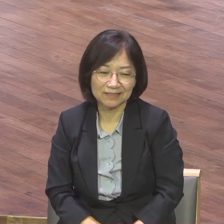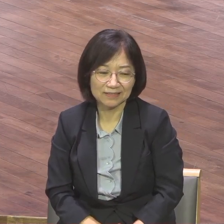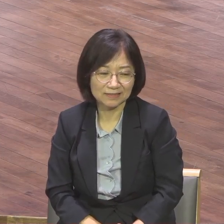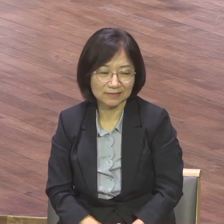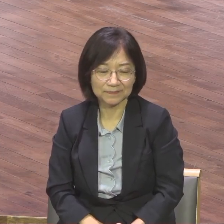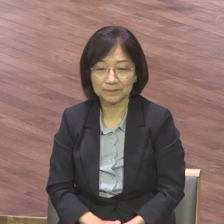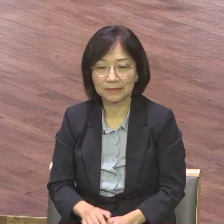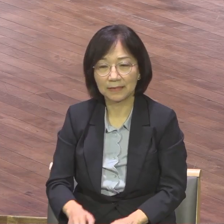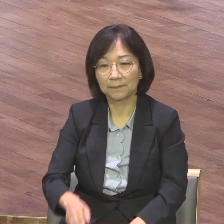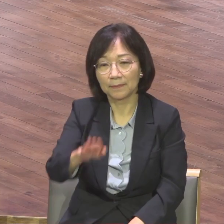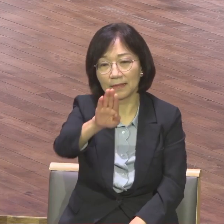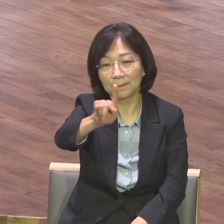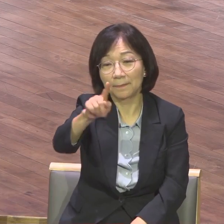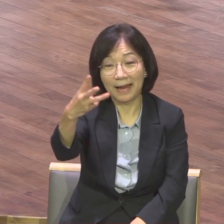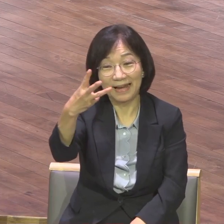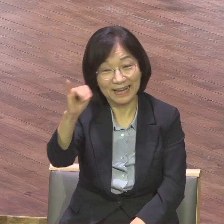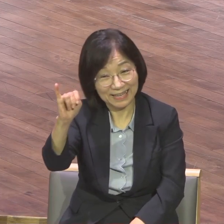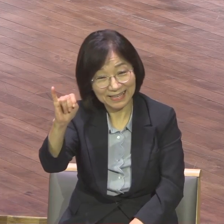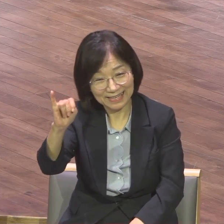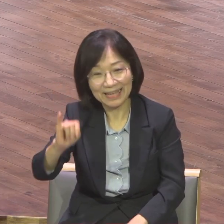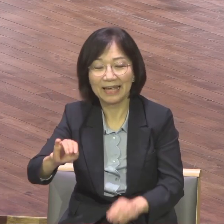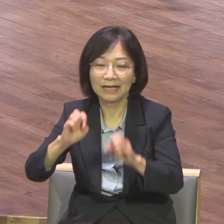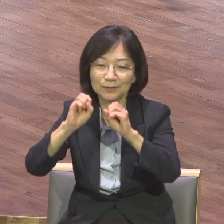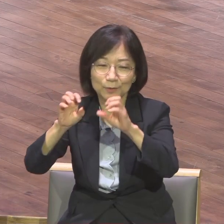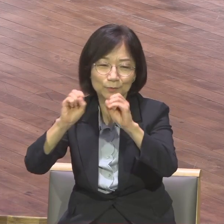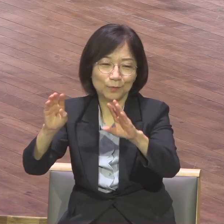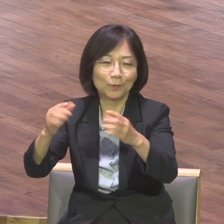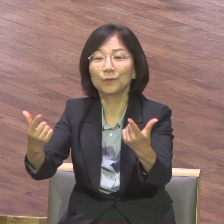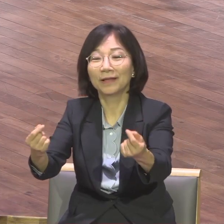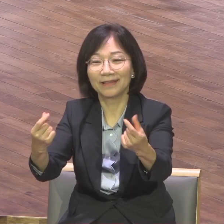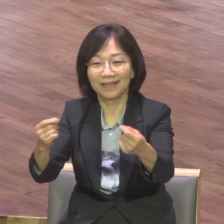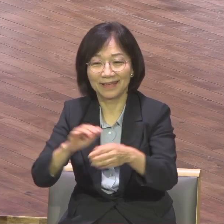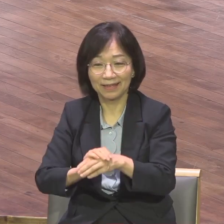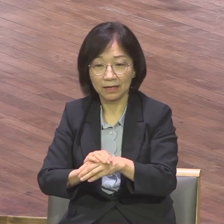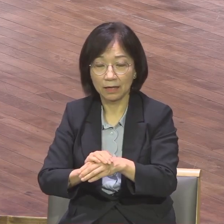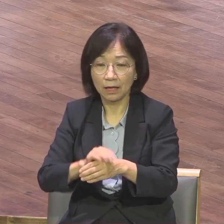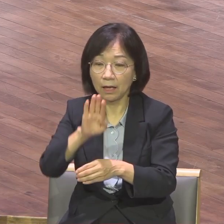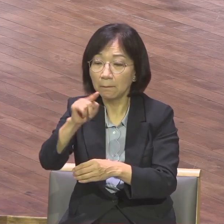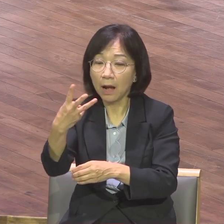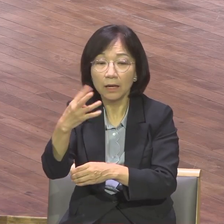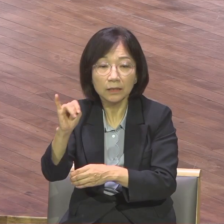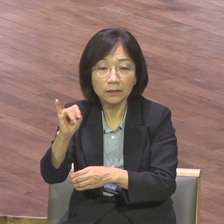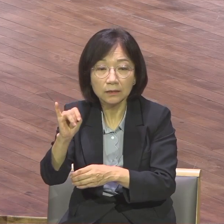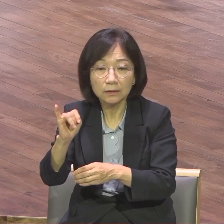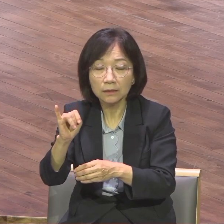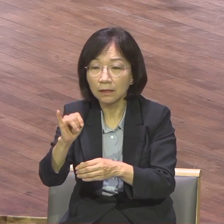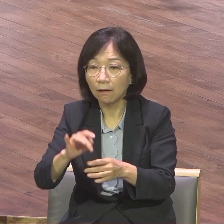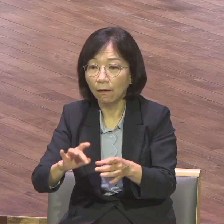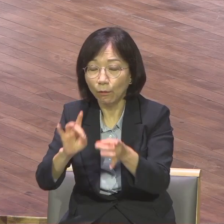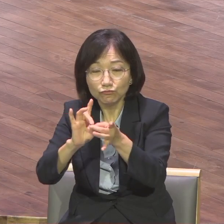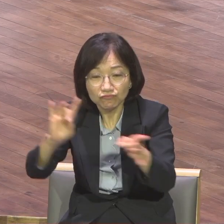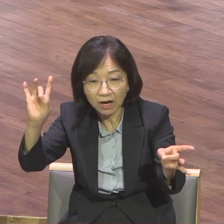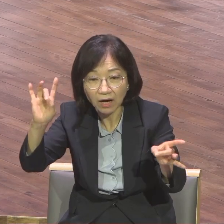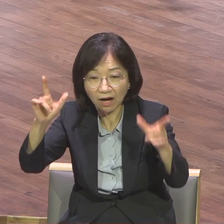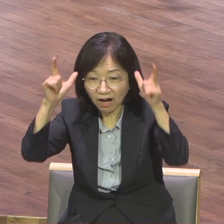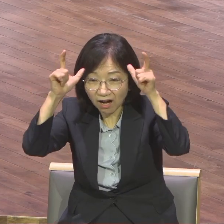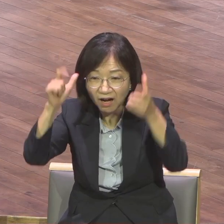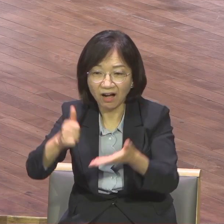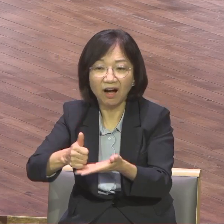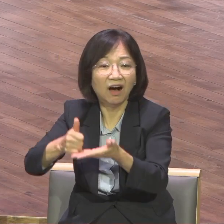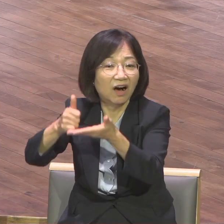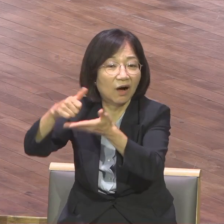이번 발리 전도 캠프도 그랬습니다. 주민 90%가 힌두교인들입니다. 90% 이상이 다 힌두교인이에요. 그냥